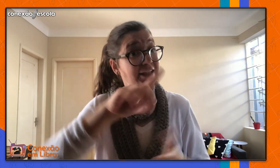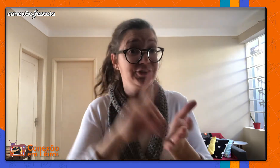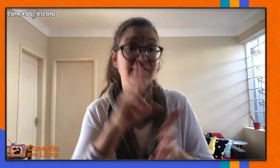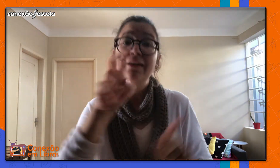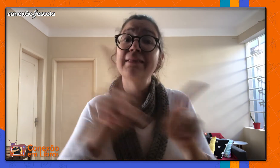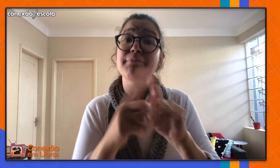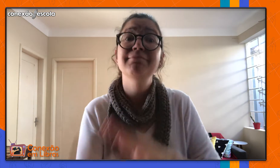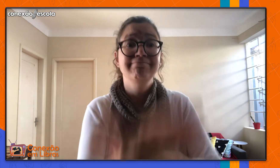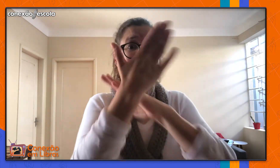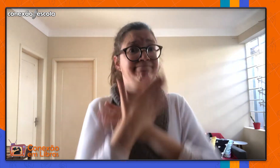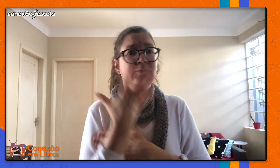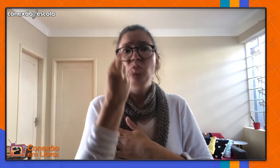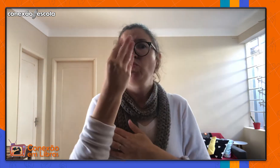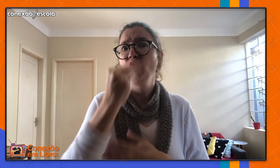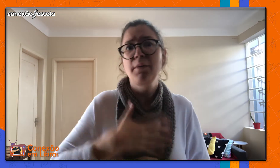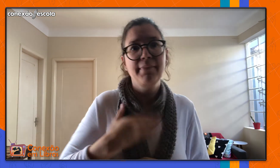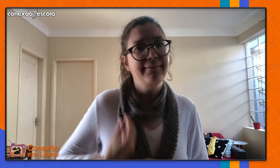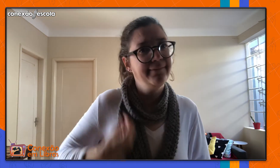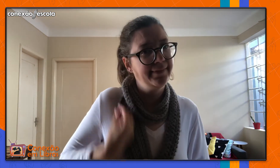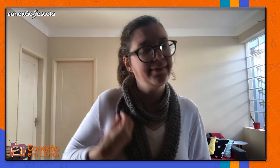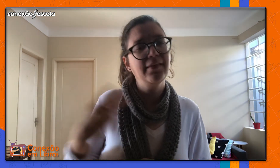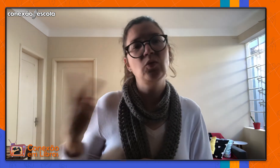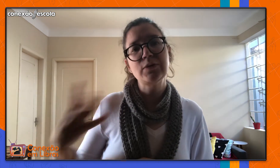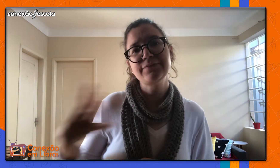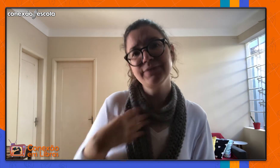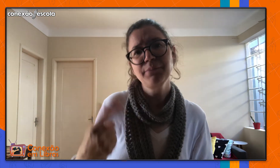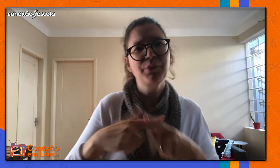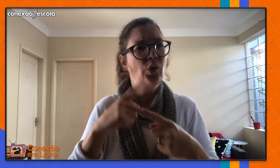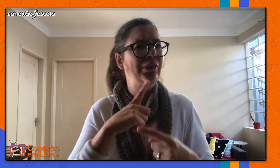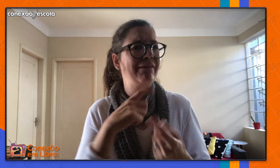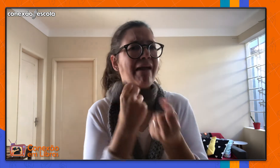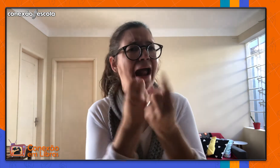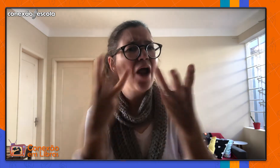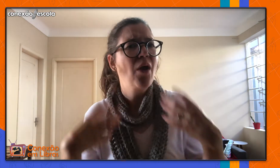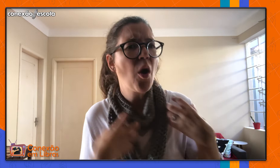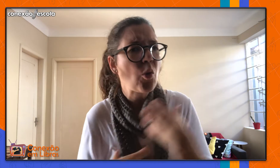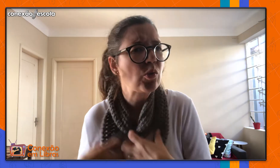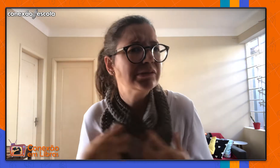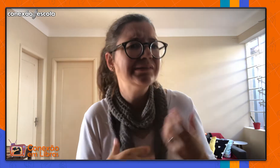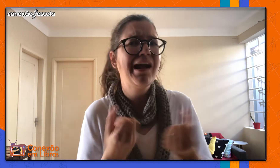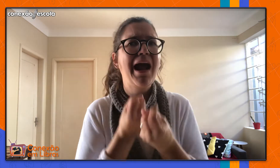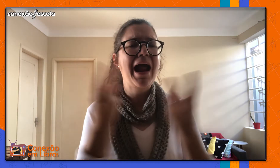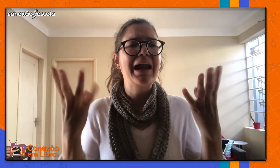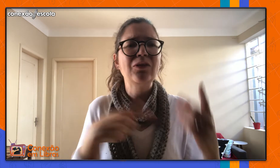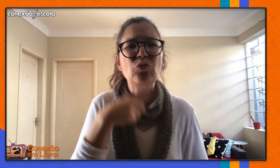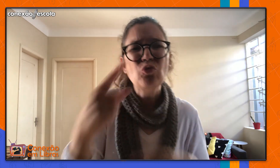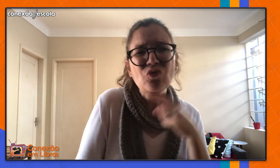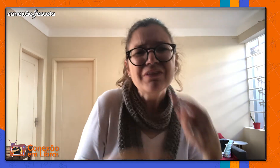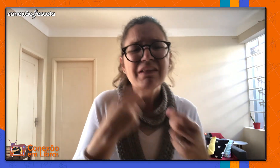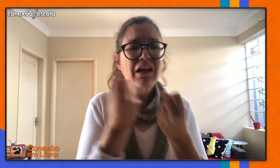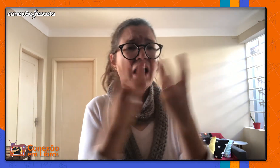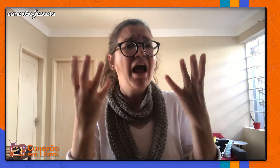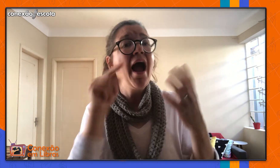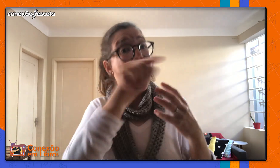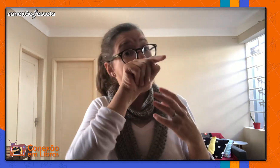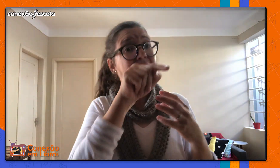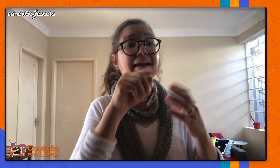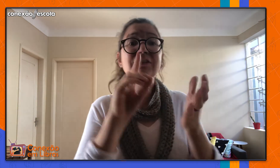outras famílias. E o diário da Fiorella ajudou muito também na minha vida, com as minhas filhas, com as minhas